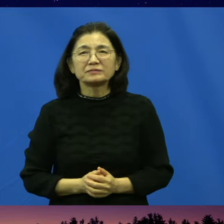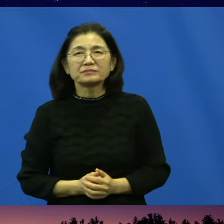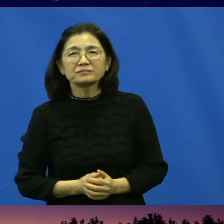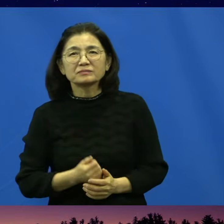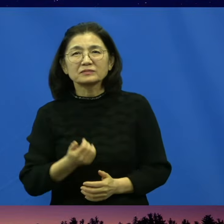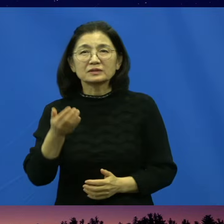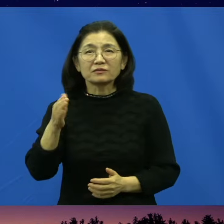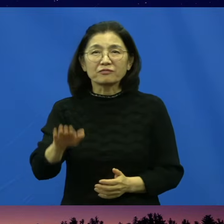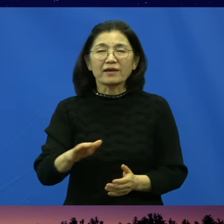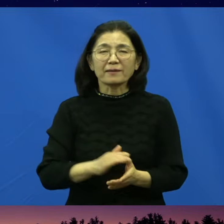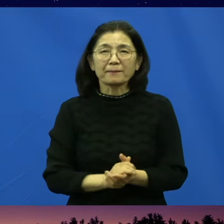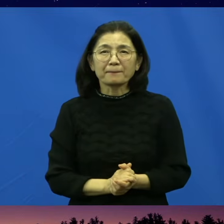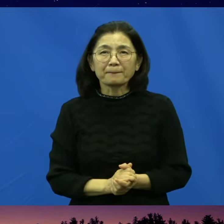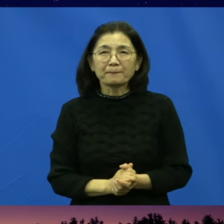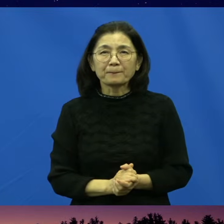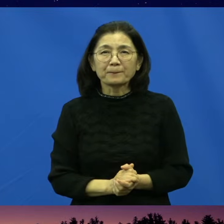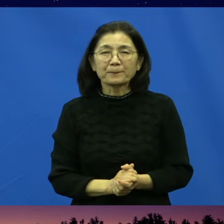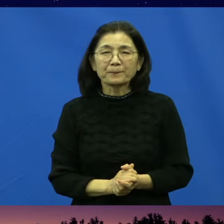그런데